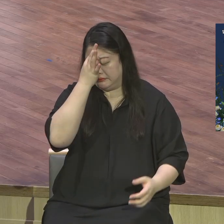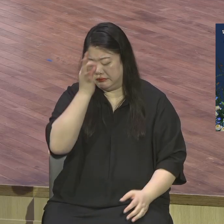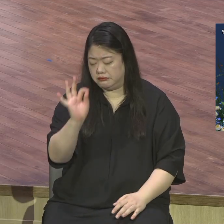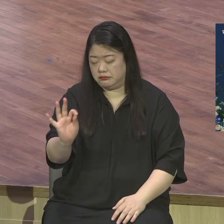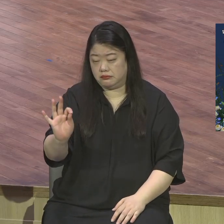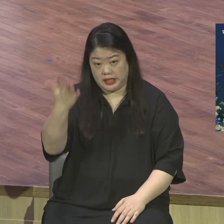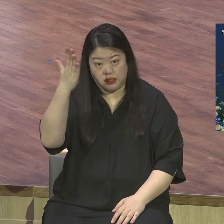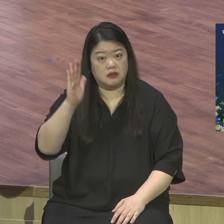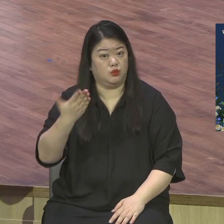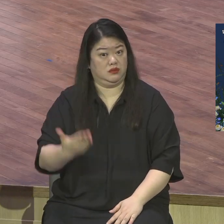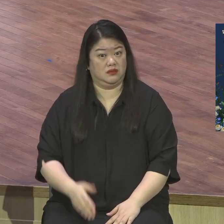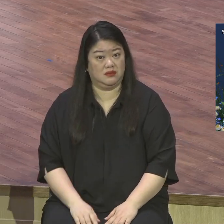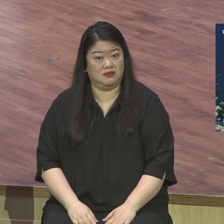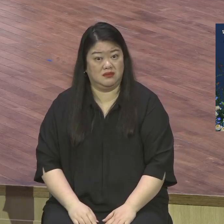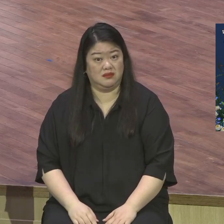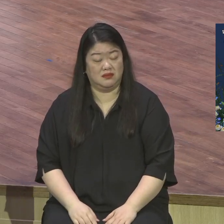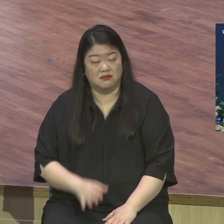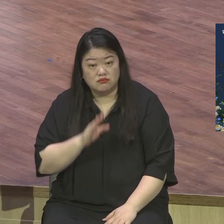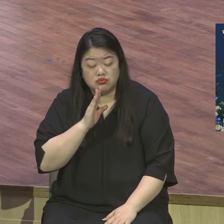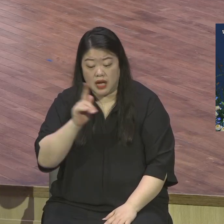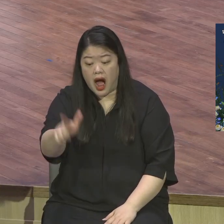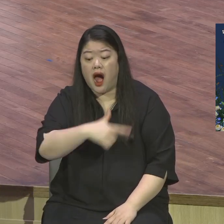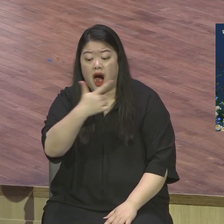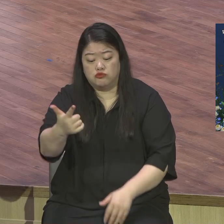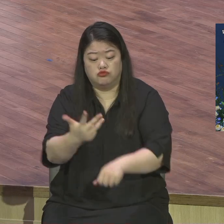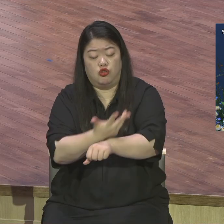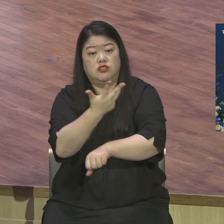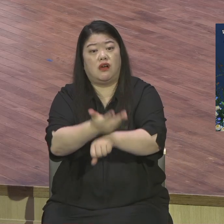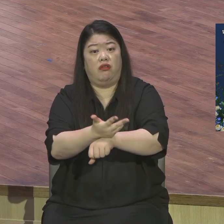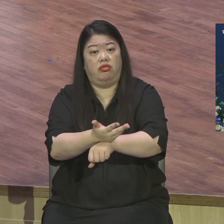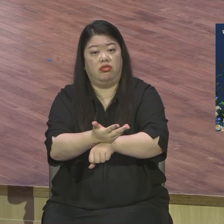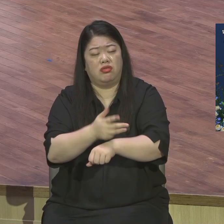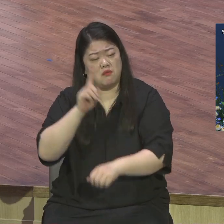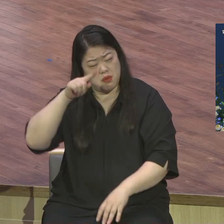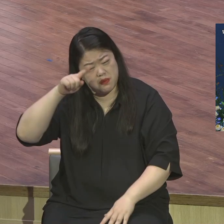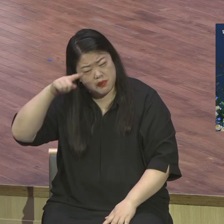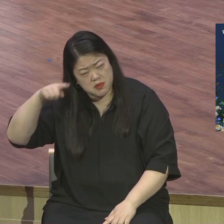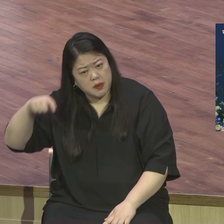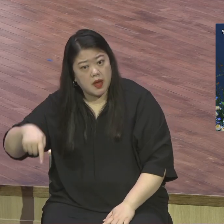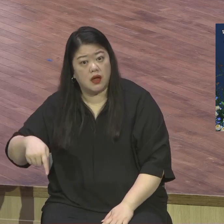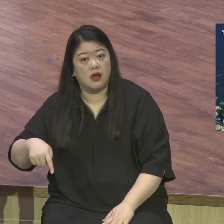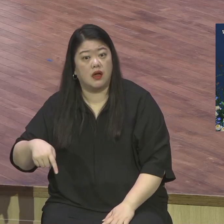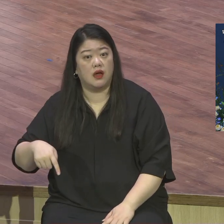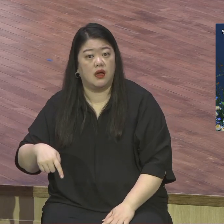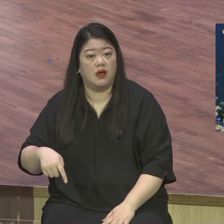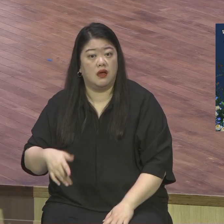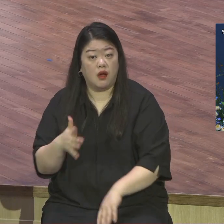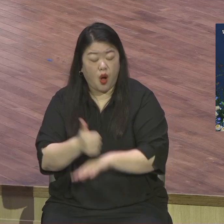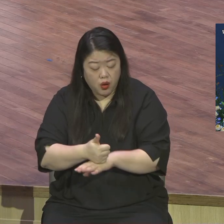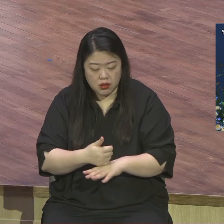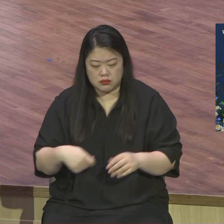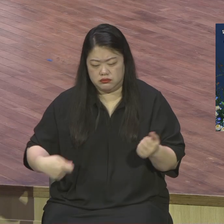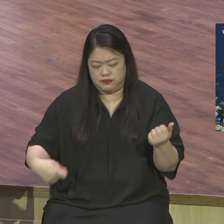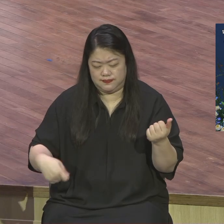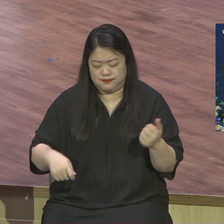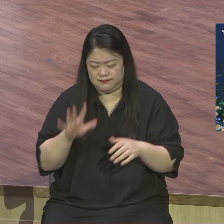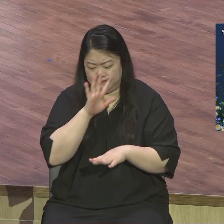어떤 노래가 어떤 장르 그냥 막 눈 감고 달인이 됐다니까 이 비틀즈 팀들이